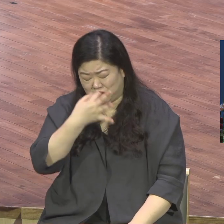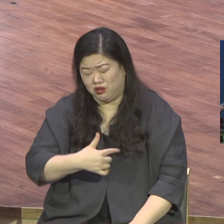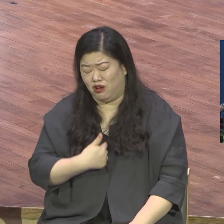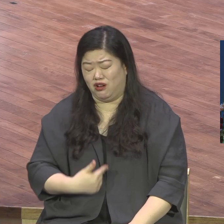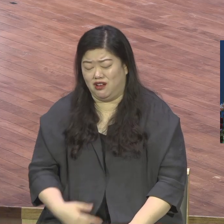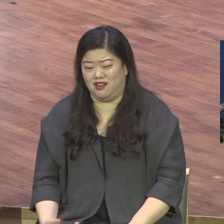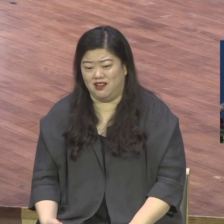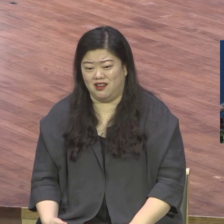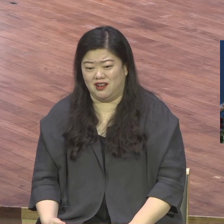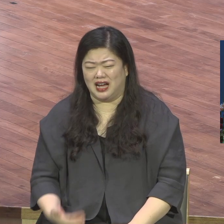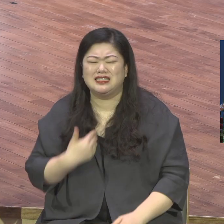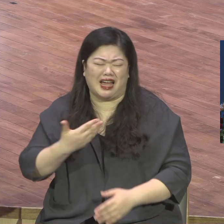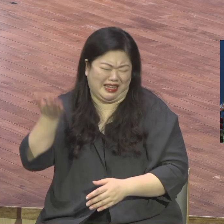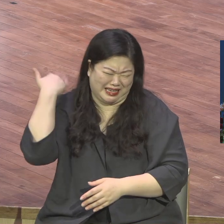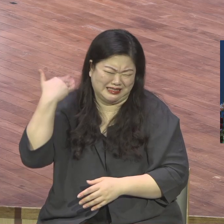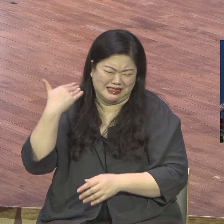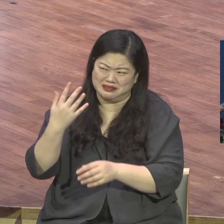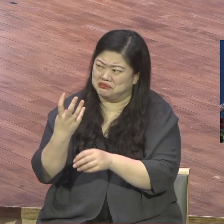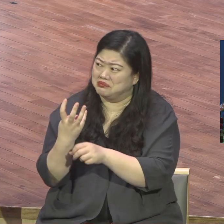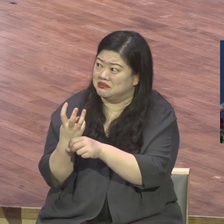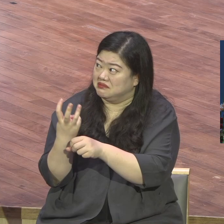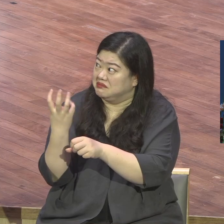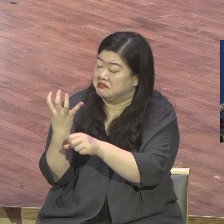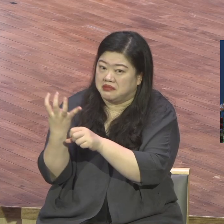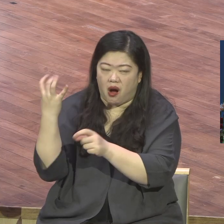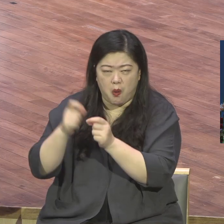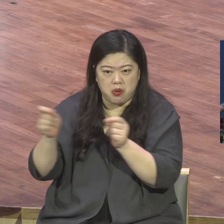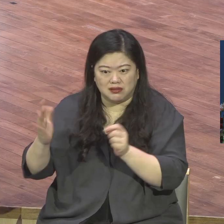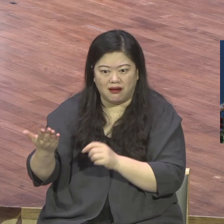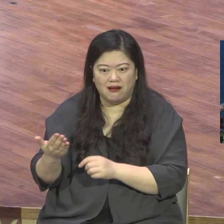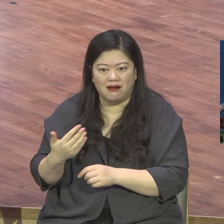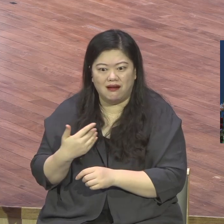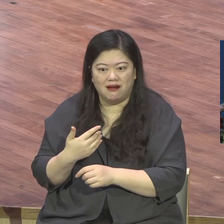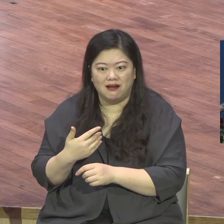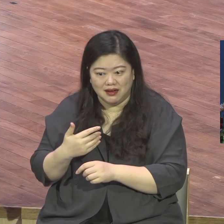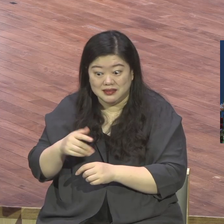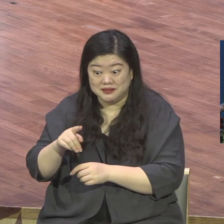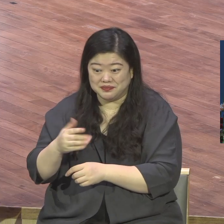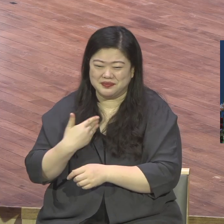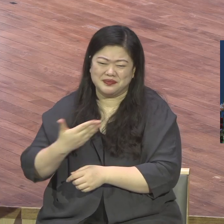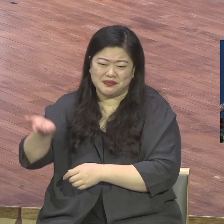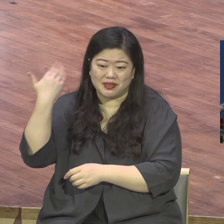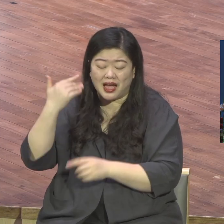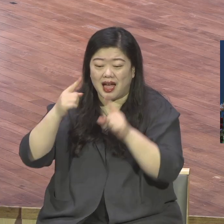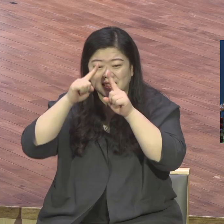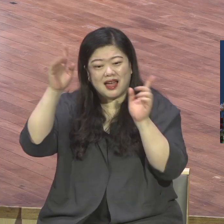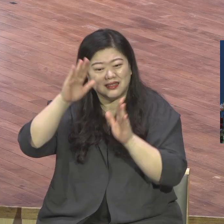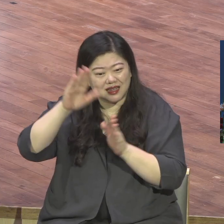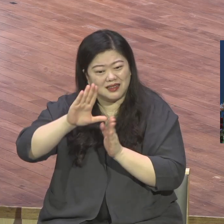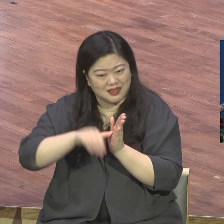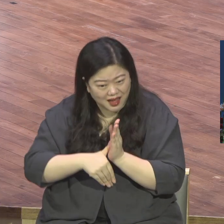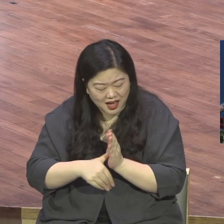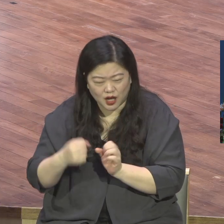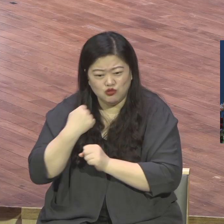그런데 군대서든지 대학 다닐 때든지 자라면서 싸움할 일이 없었겠냐고요.